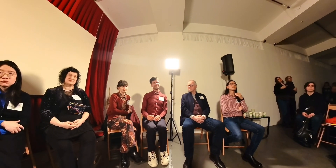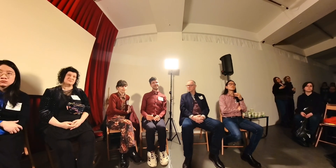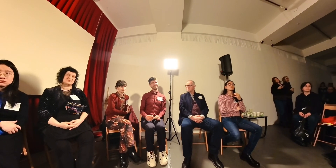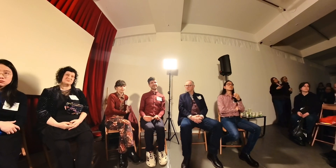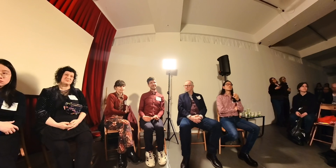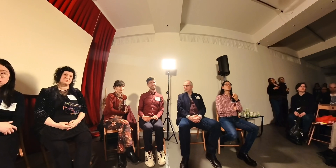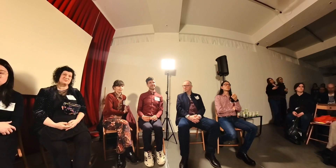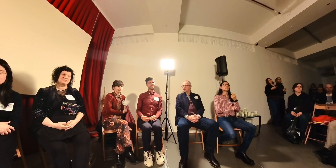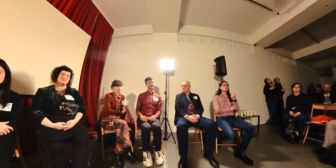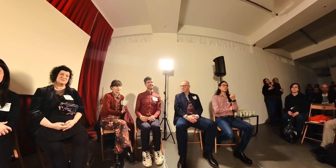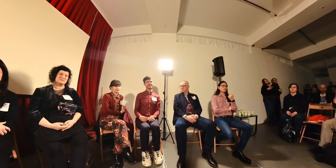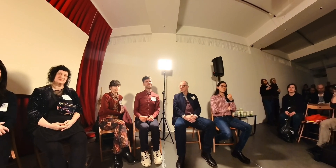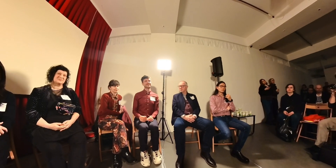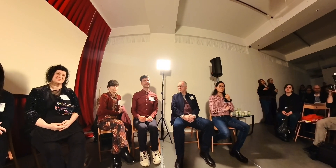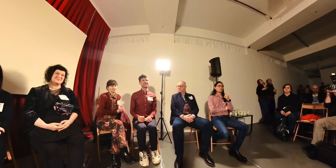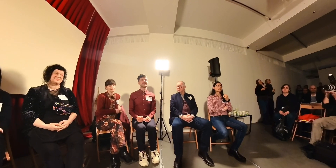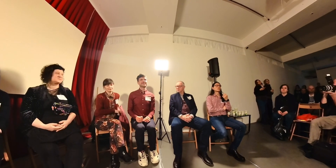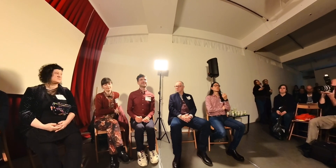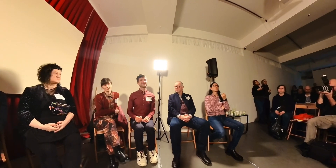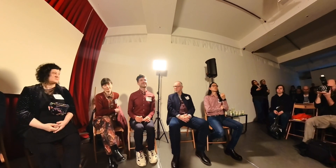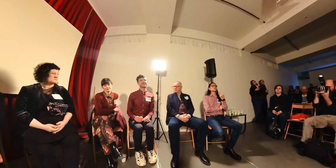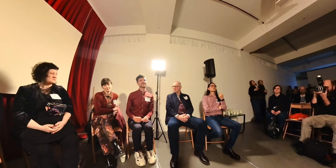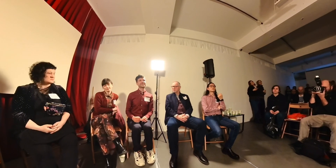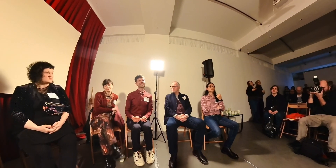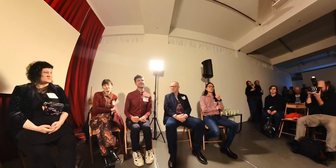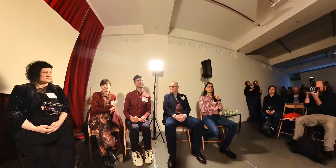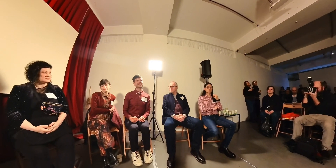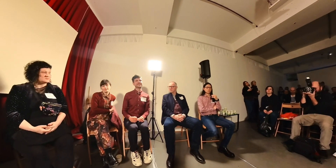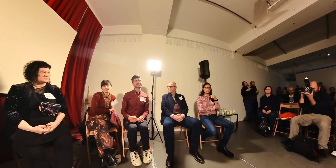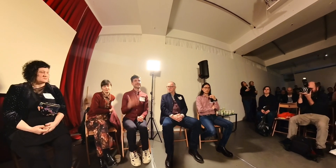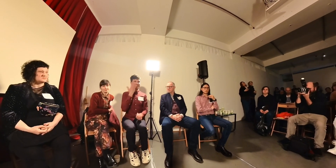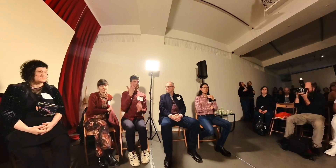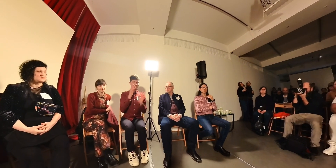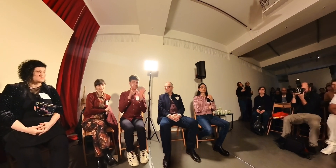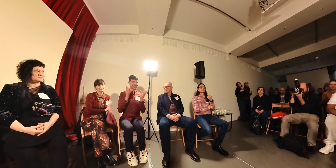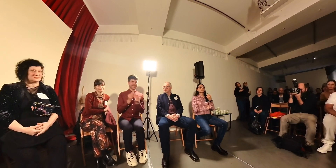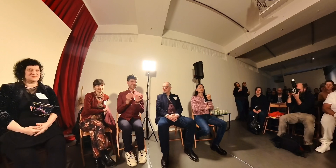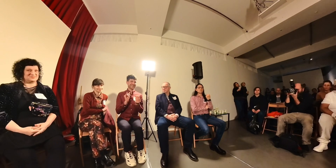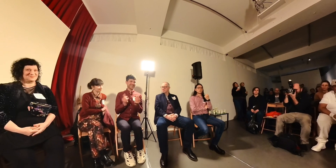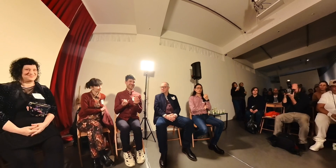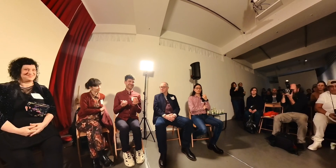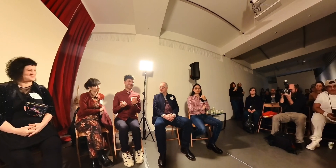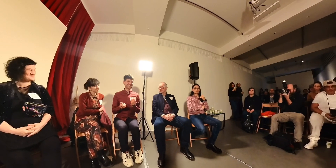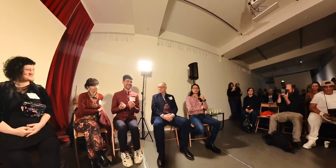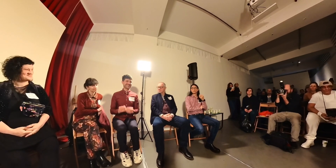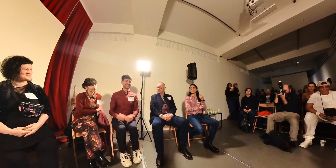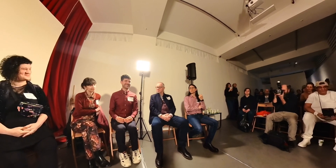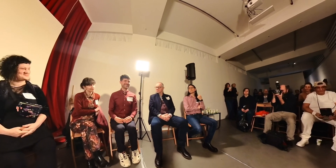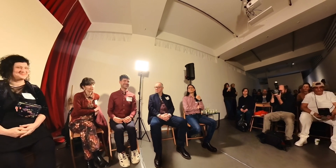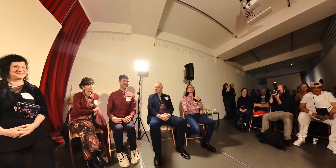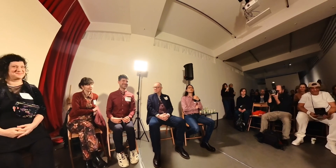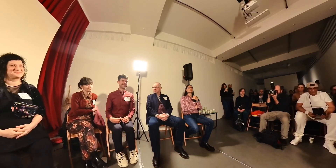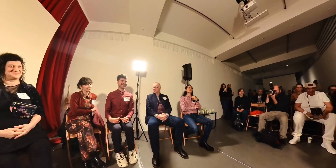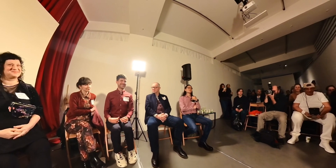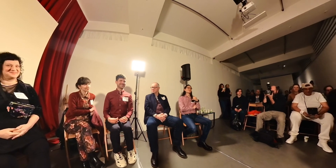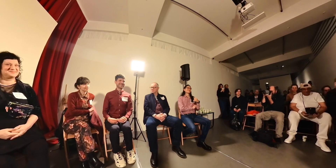zahrnut do té skupiny neslyšících všech a nebylo na mě nahlíženo jako na člověka. Je to takhle, jo? Odpověděl jsem, je to